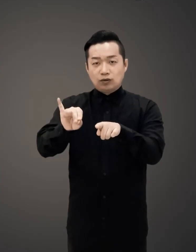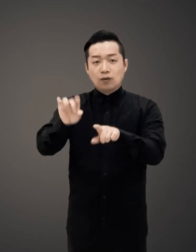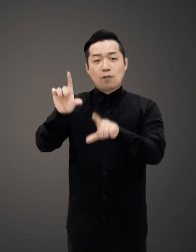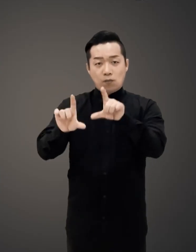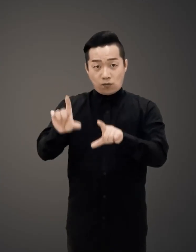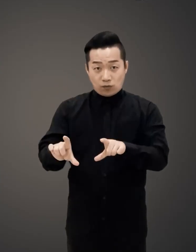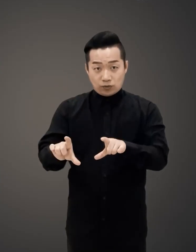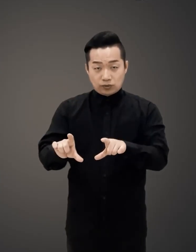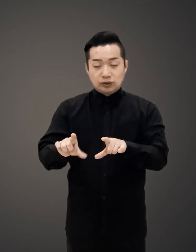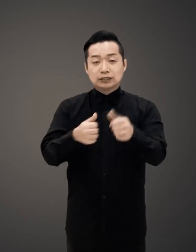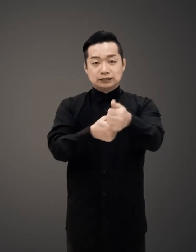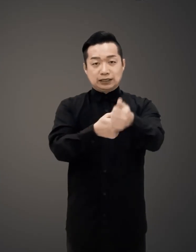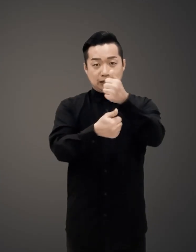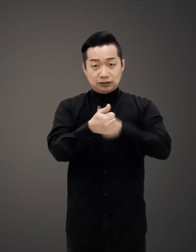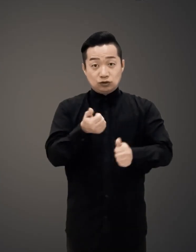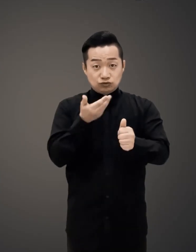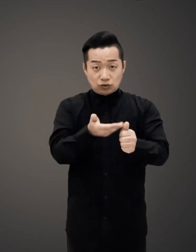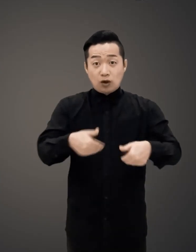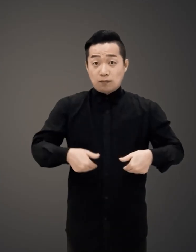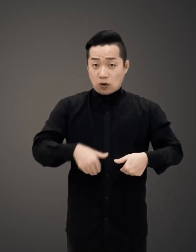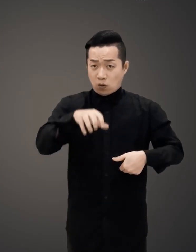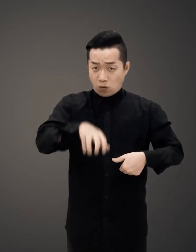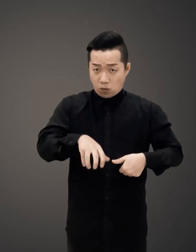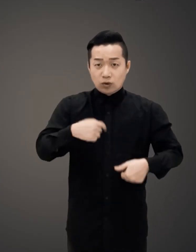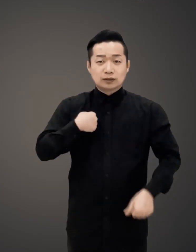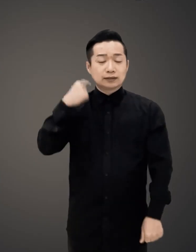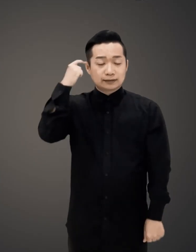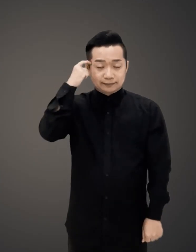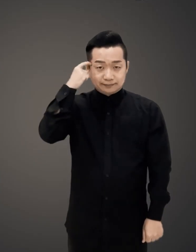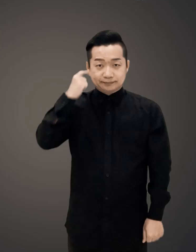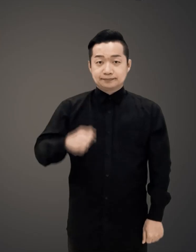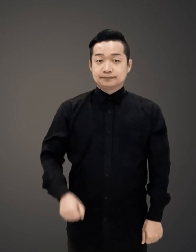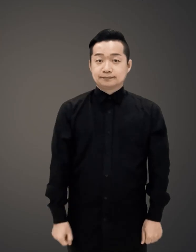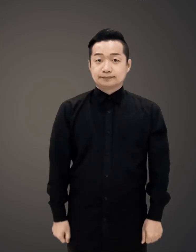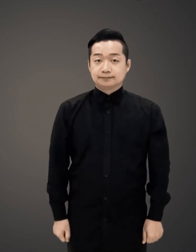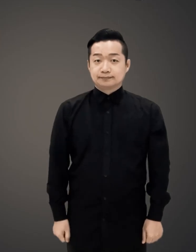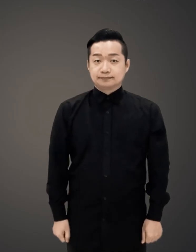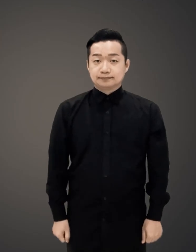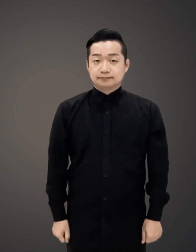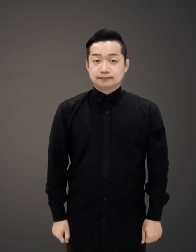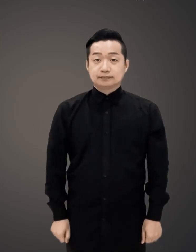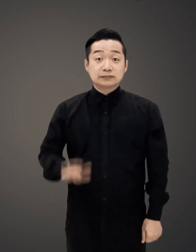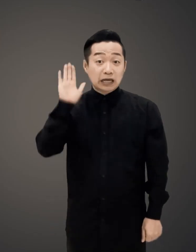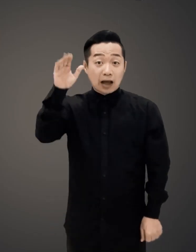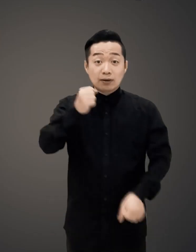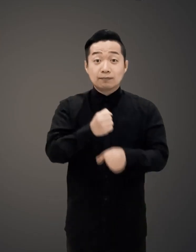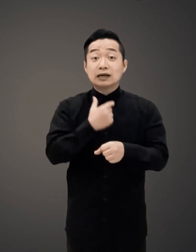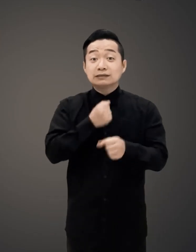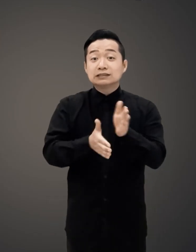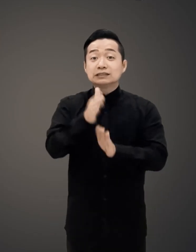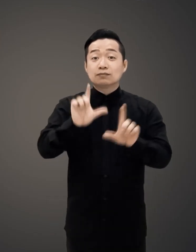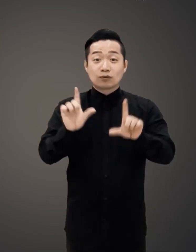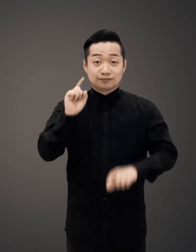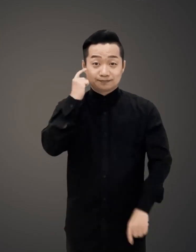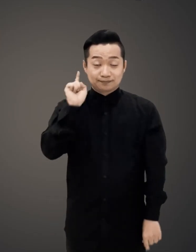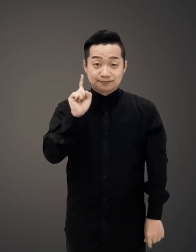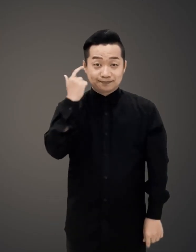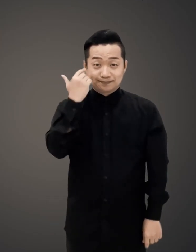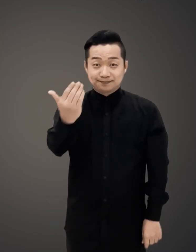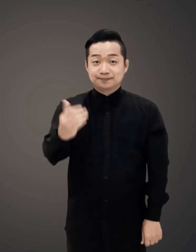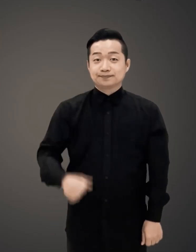도시의 모습들이 다음 세대에게 물려줘야 될 공간이 아닐까 생각을 합니다. 앞으로 만들고 싶은 도시의